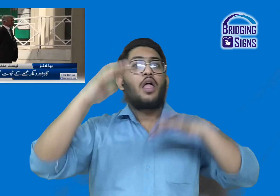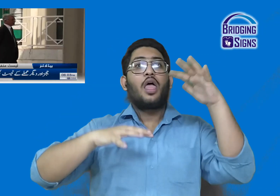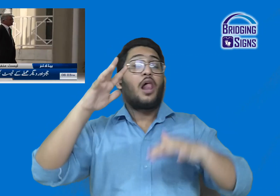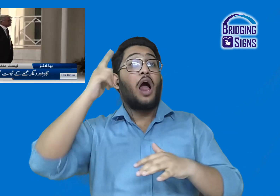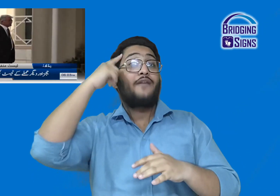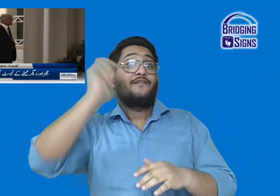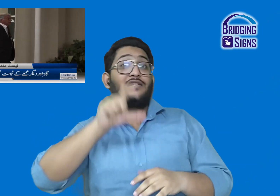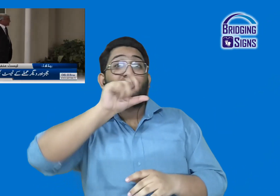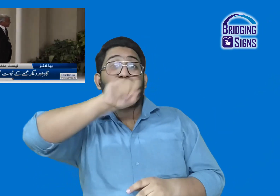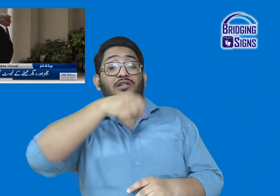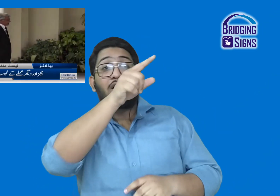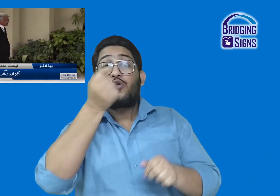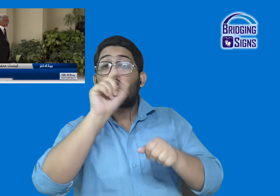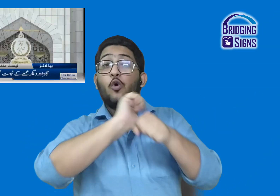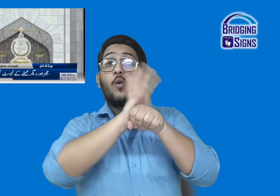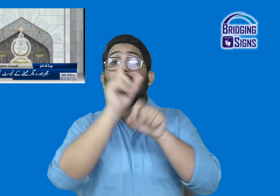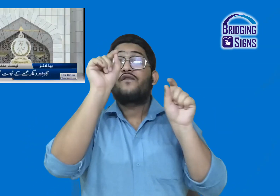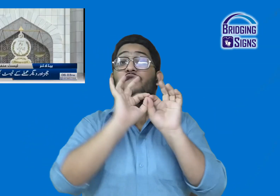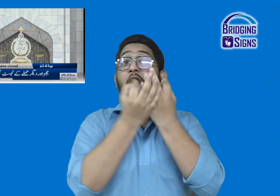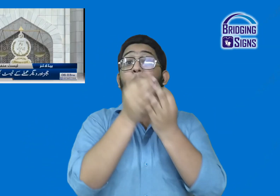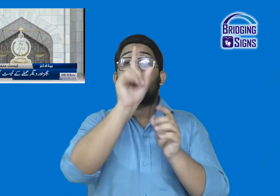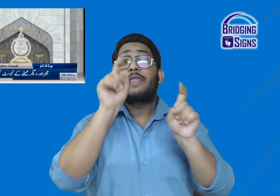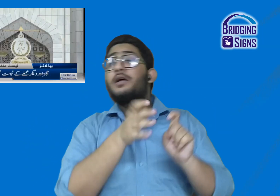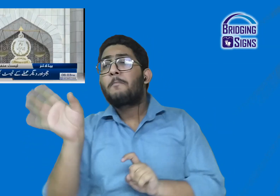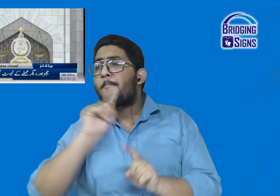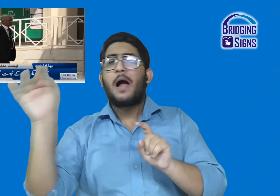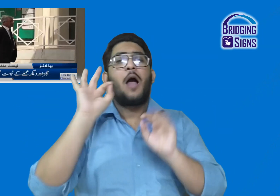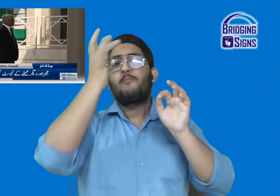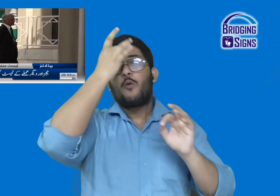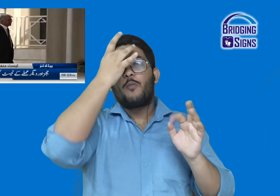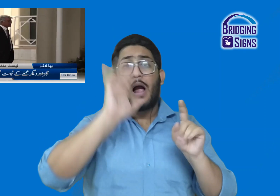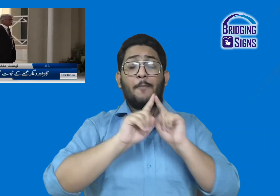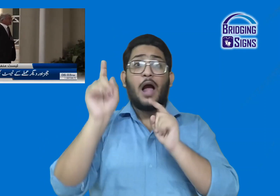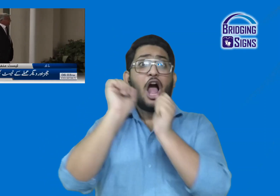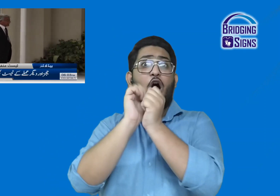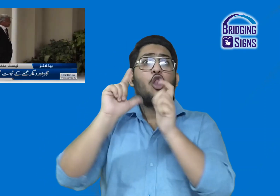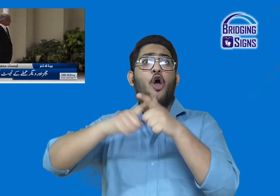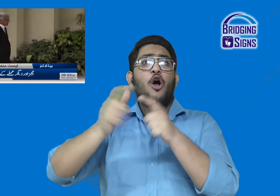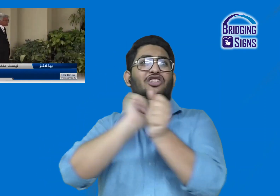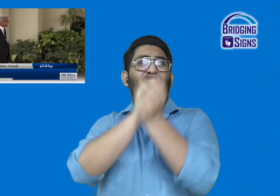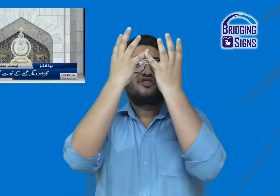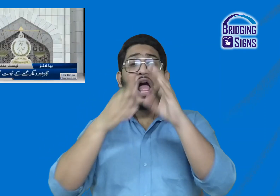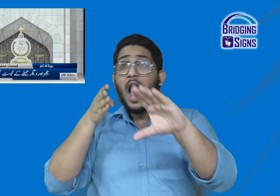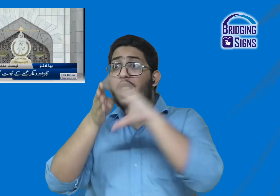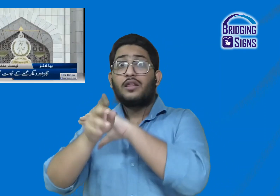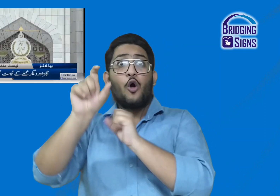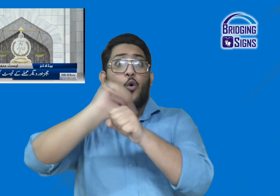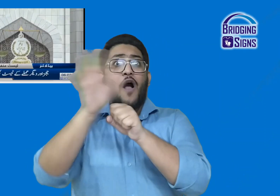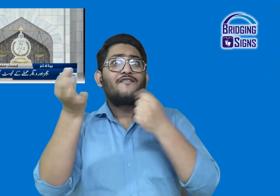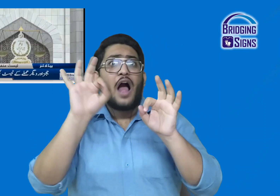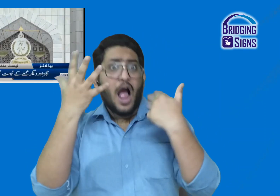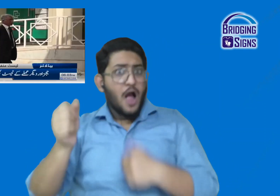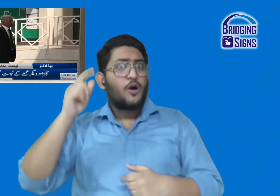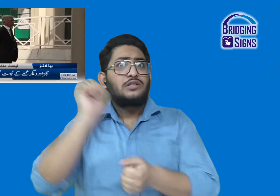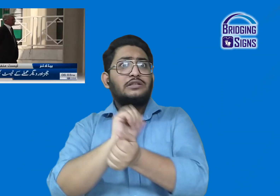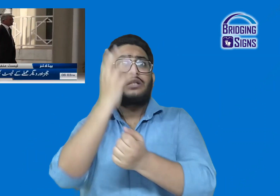पर जजेस और अमले के टेस्ट किए गए हैं। पंजाब की जेलों में मौजूद कैदियों में कोरोना का इंकशाफ। लाहौर कैंप, सियालकोट और डीजी खान की जेलों में